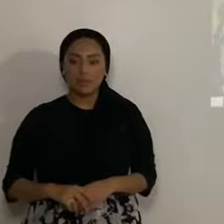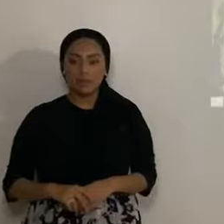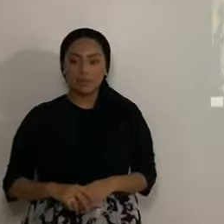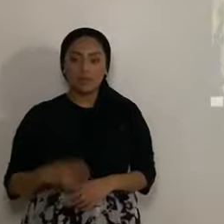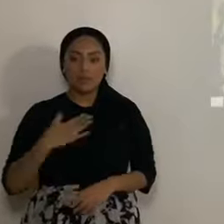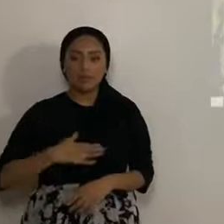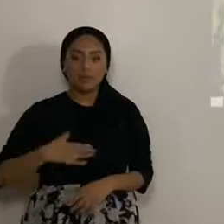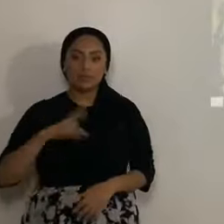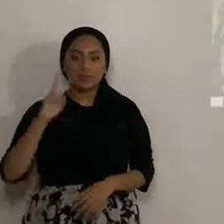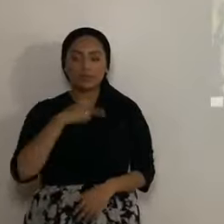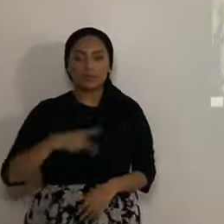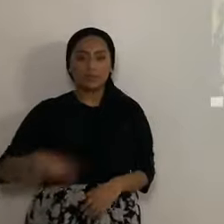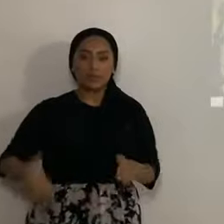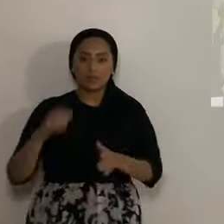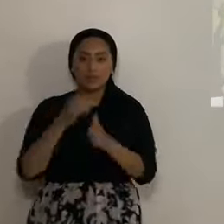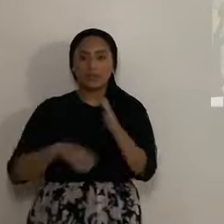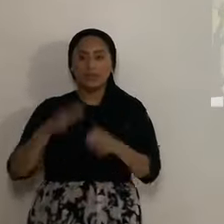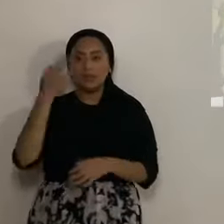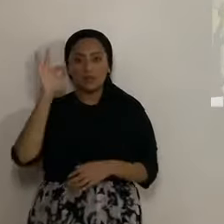por favor, en Segunda de Reyes 19,